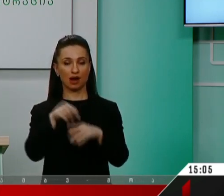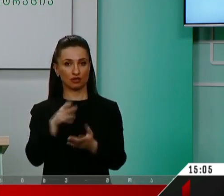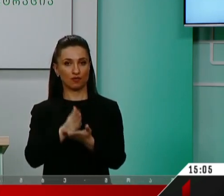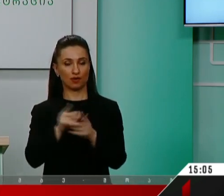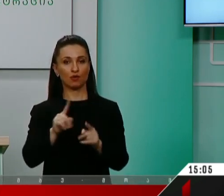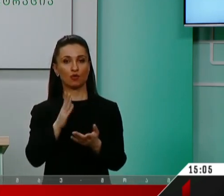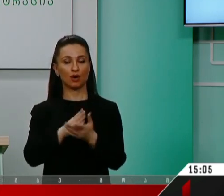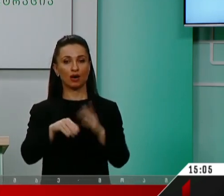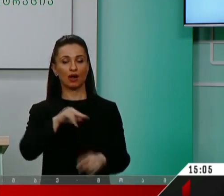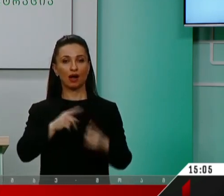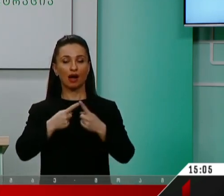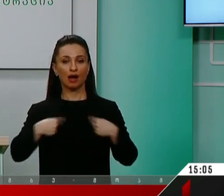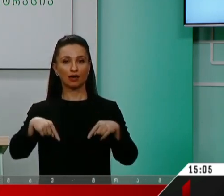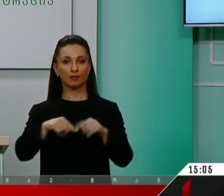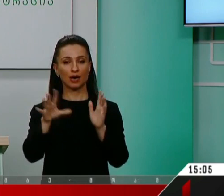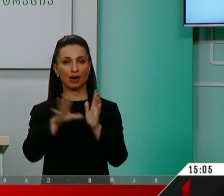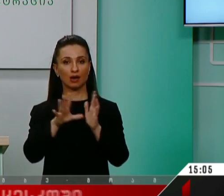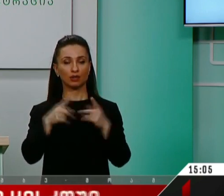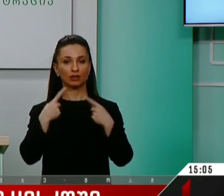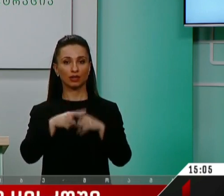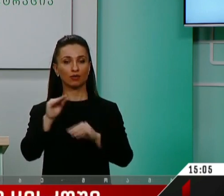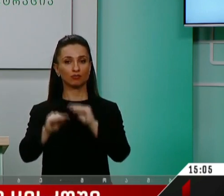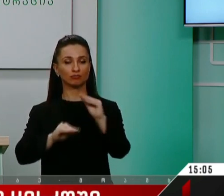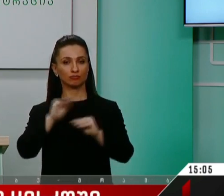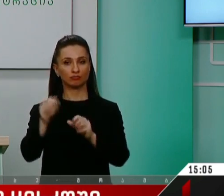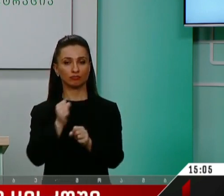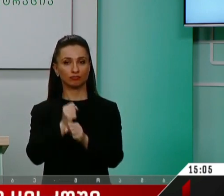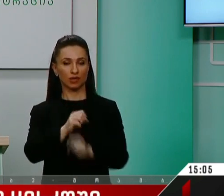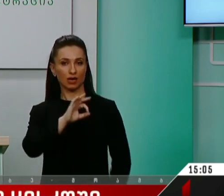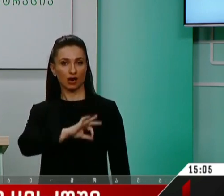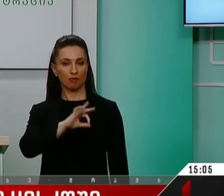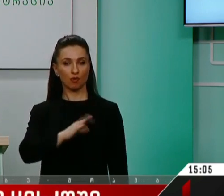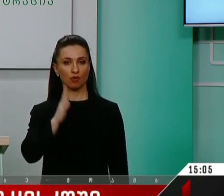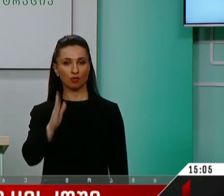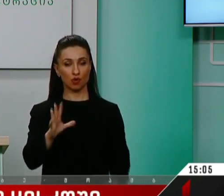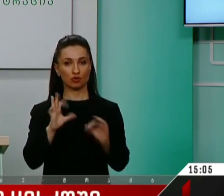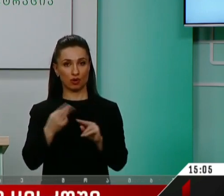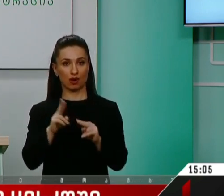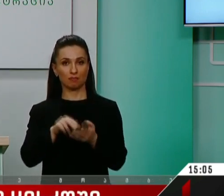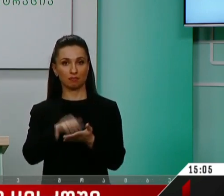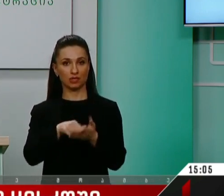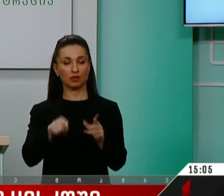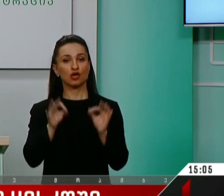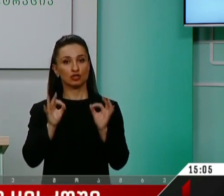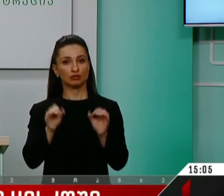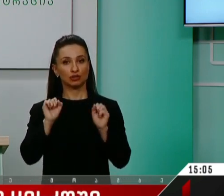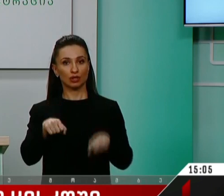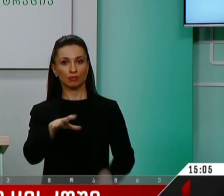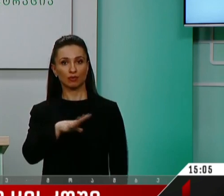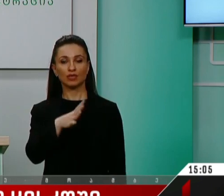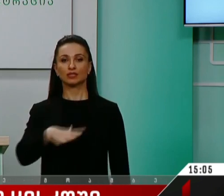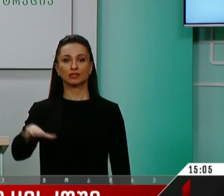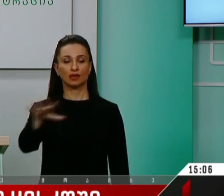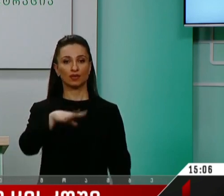arceune biga, romosă să arceune administrația electronul tehnologie, sparto maștabit ca moi heneps, Sore Damito, cei de la Itcosrom,